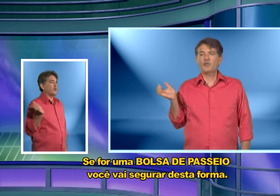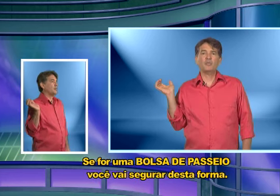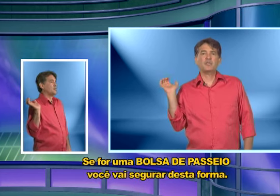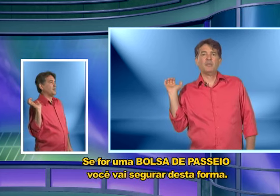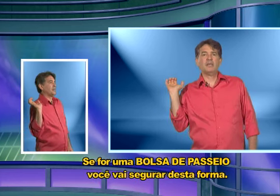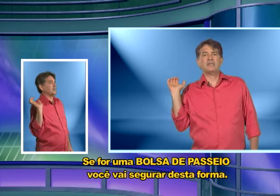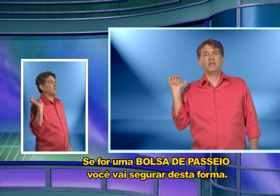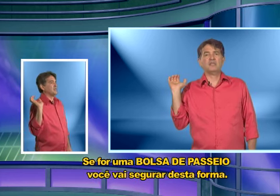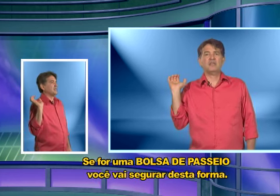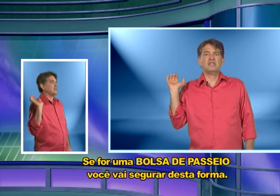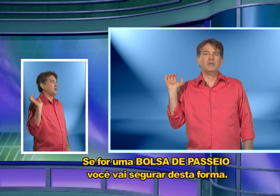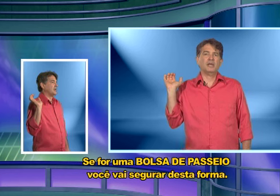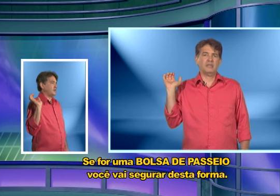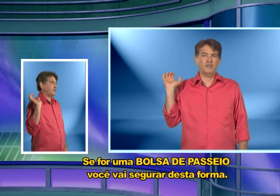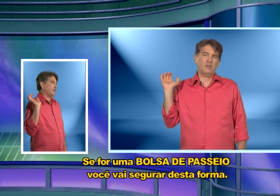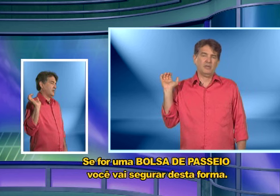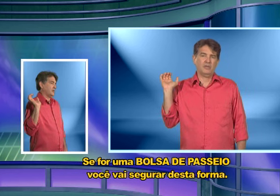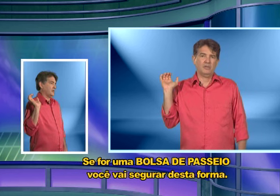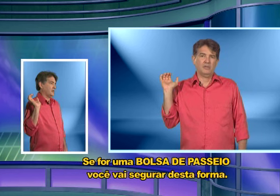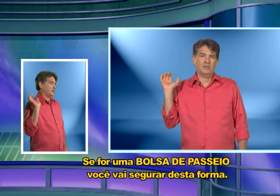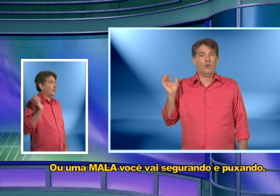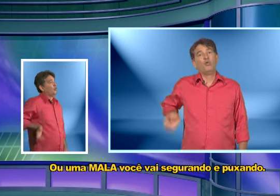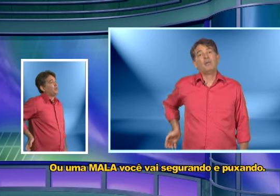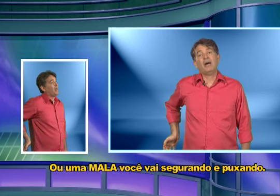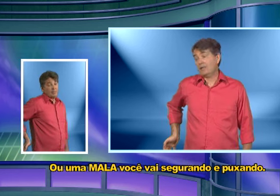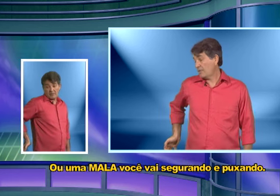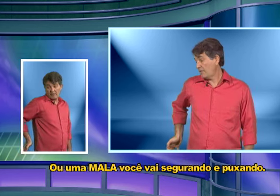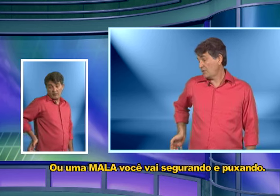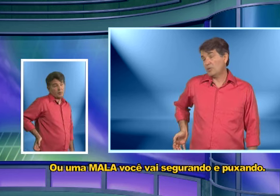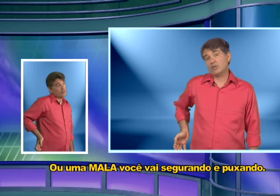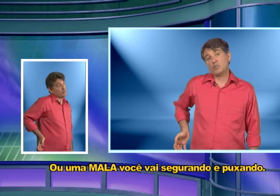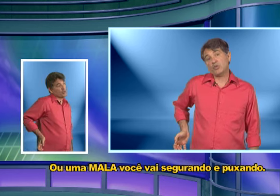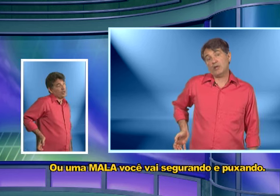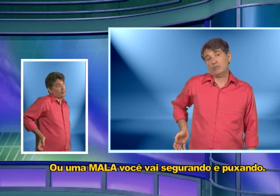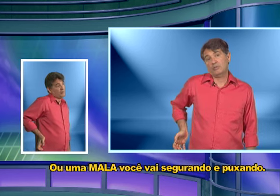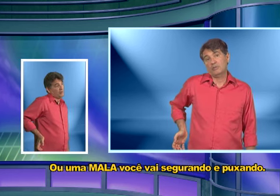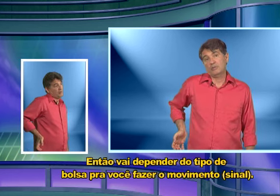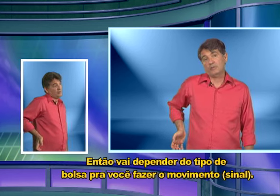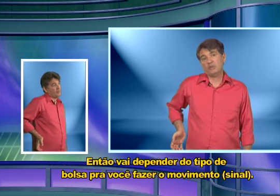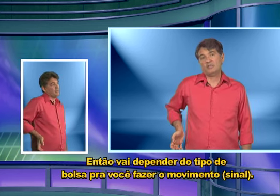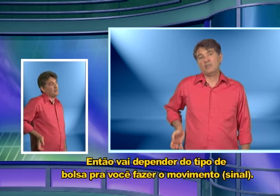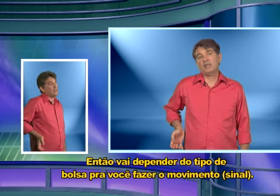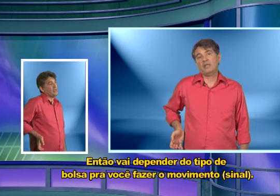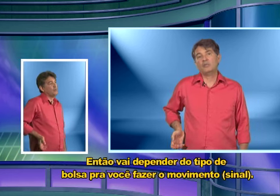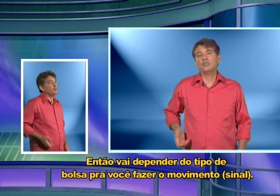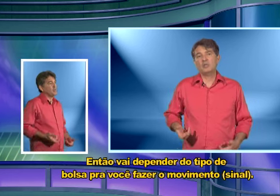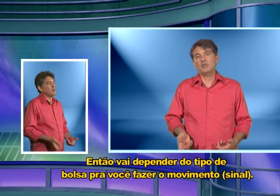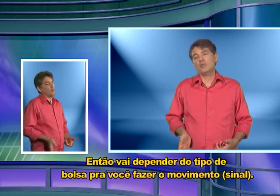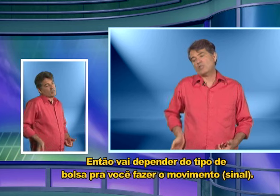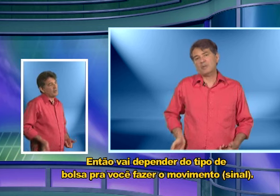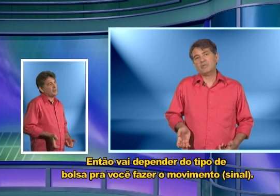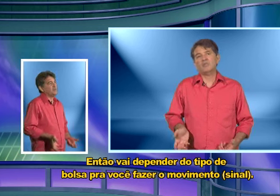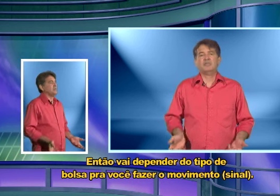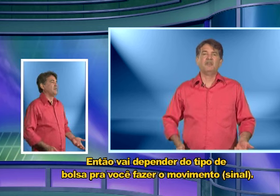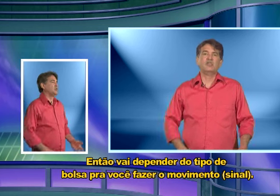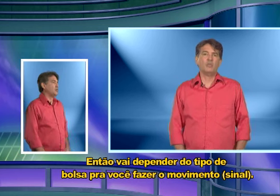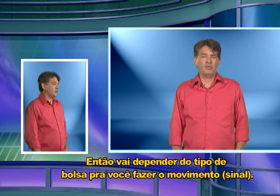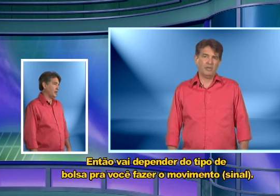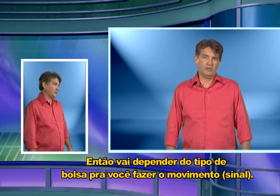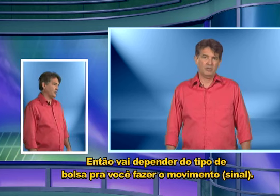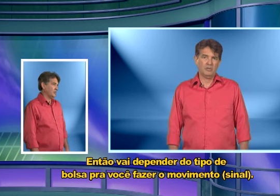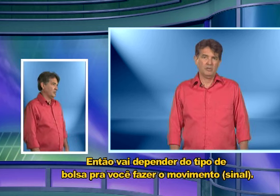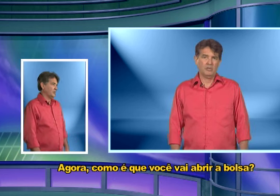Se for uma bolsa de passeio, você vai segurar dessa forma. Ou uma mala, você vai segurando e puxando. Então, vai depender do tipo de bolsa para poder você